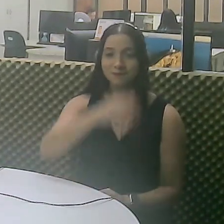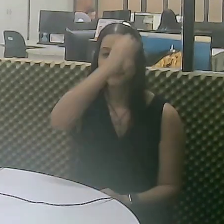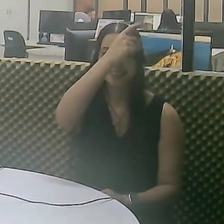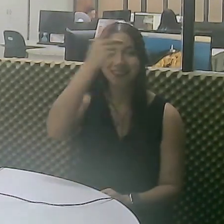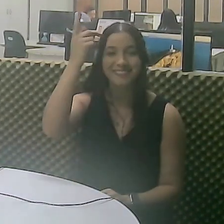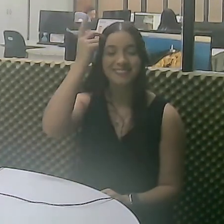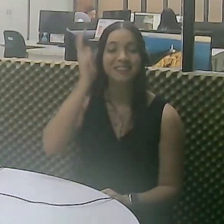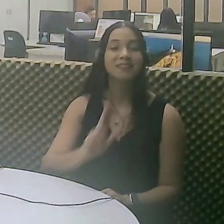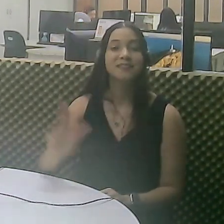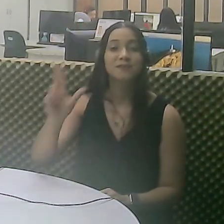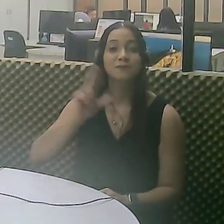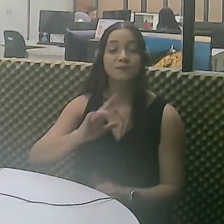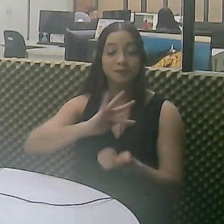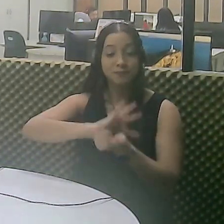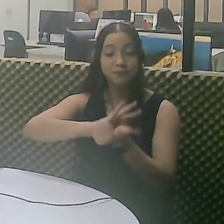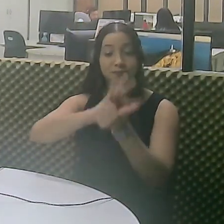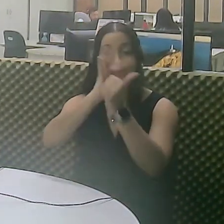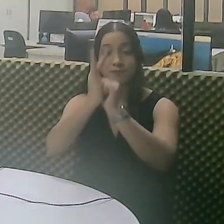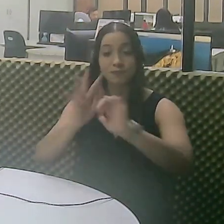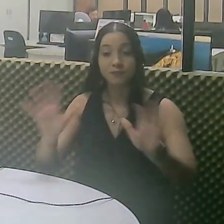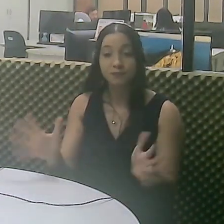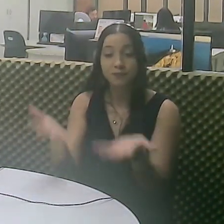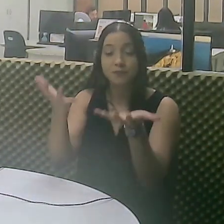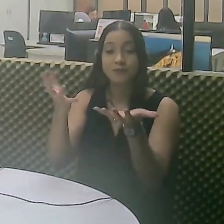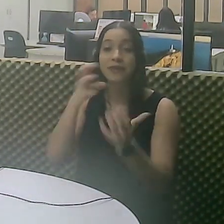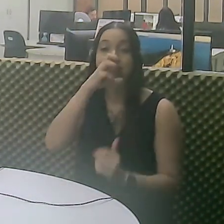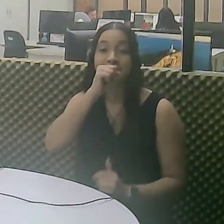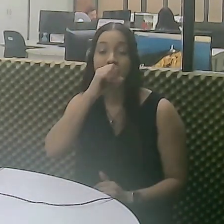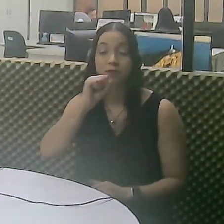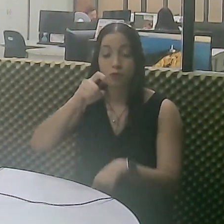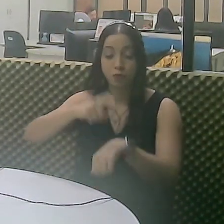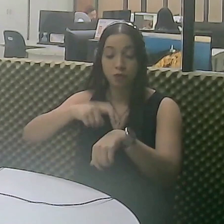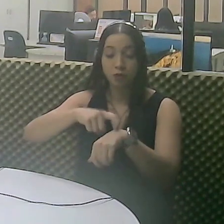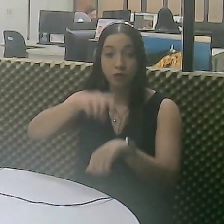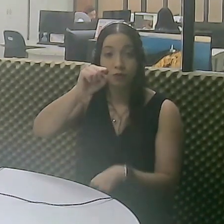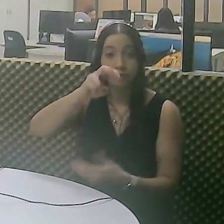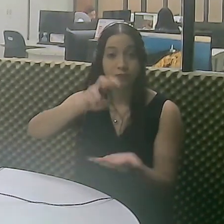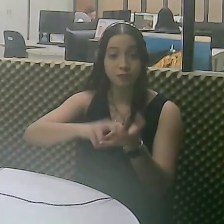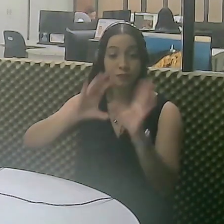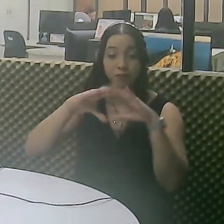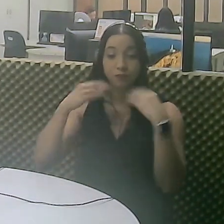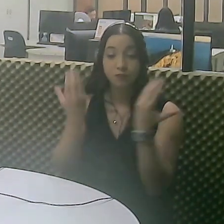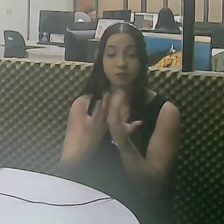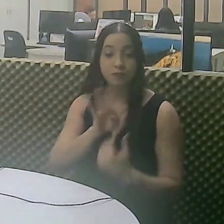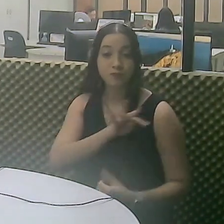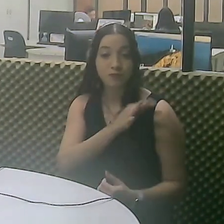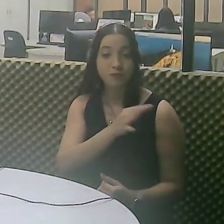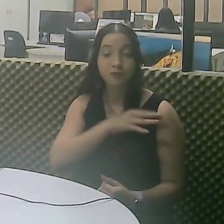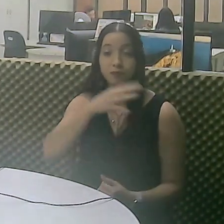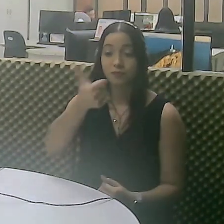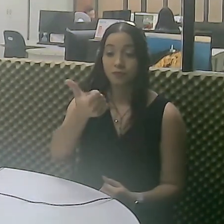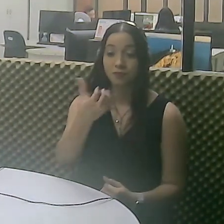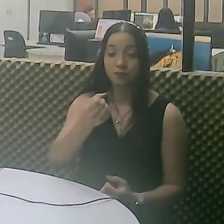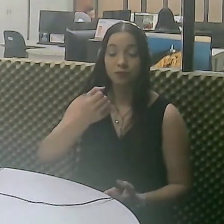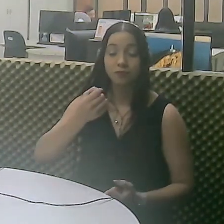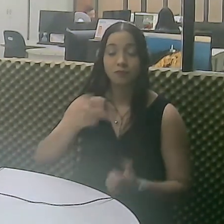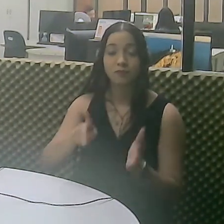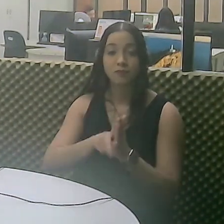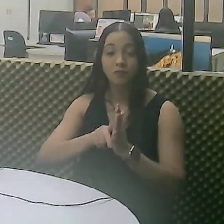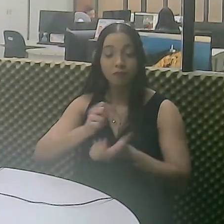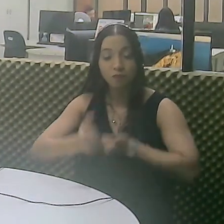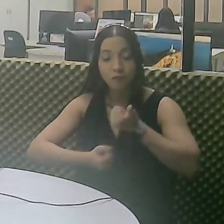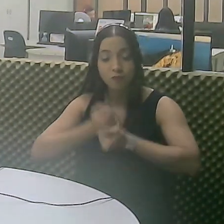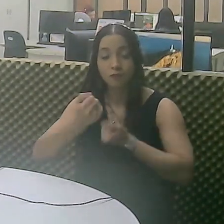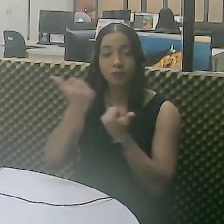Prefeitura de Uberlândia, por meio da FUTEL, promove neste sábado, às 8 da manhã, o Congresso Técnico da 16ª edição da Corrida